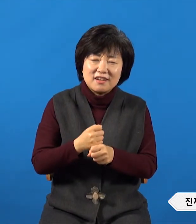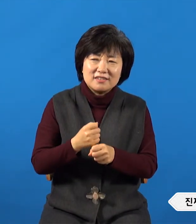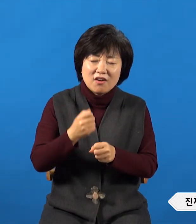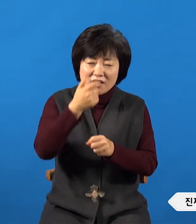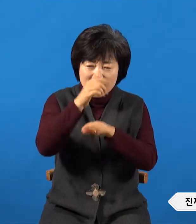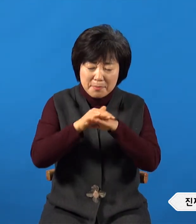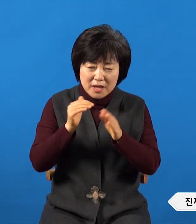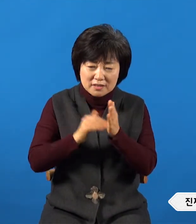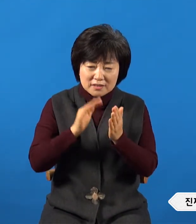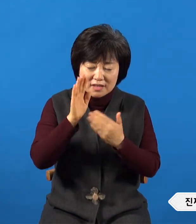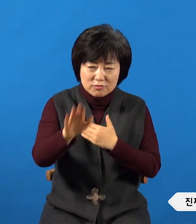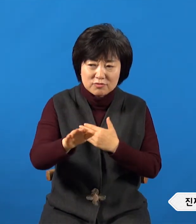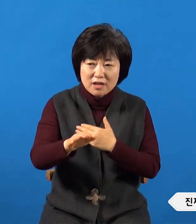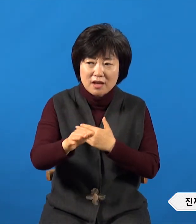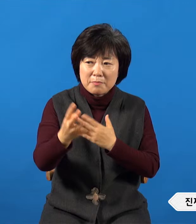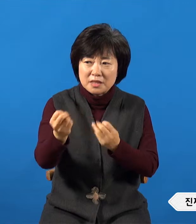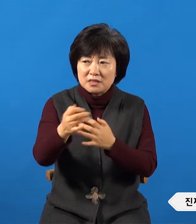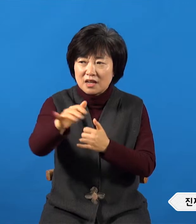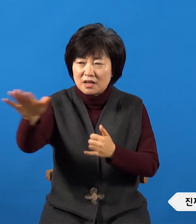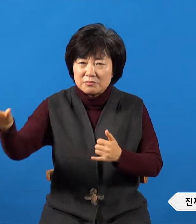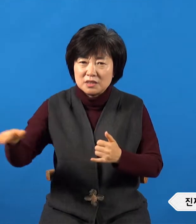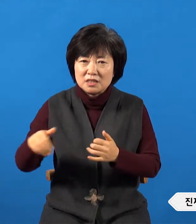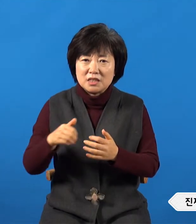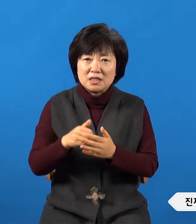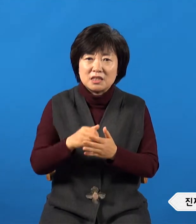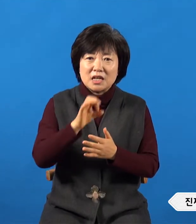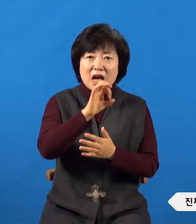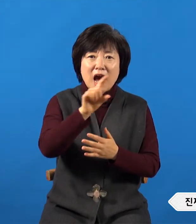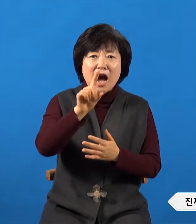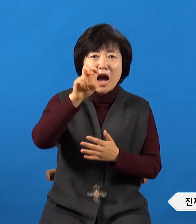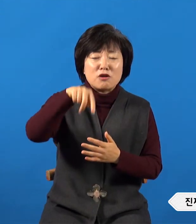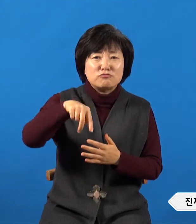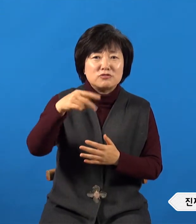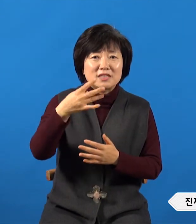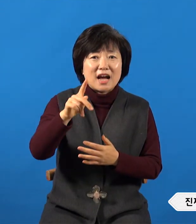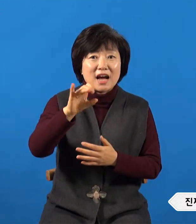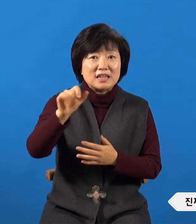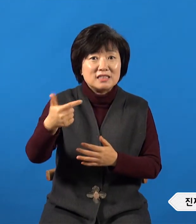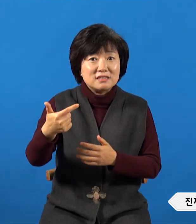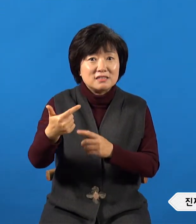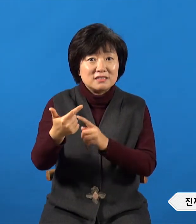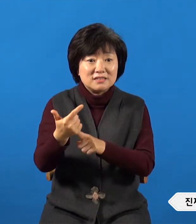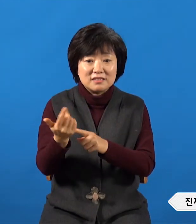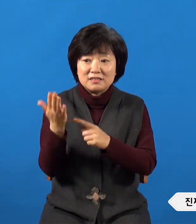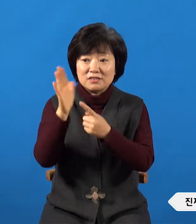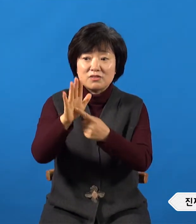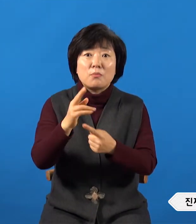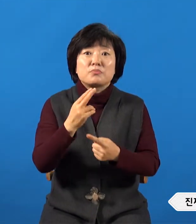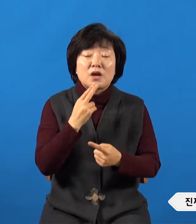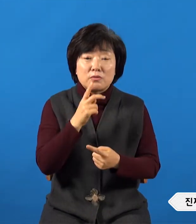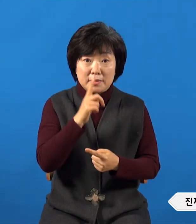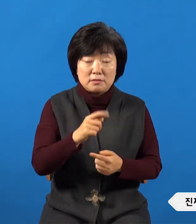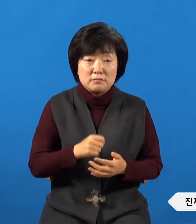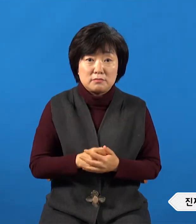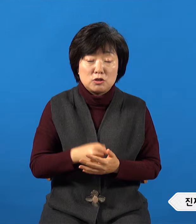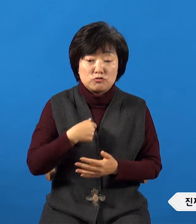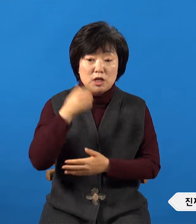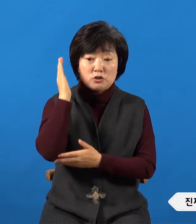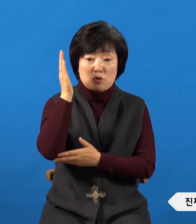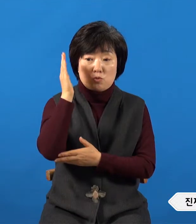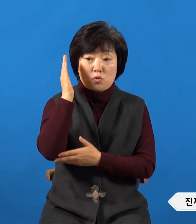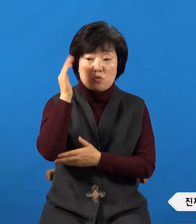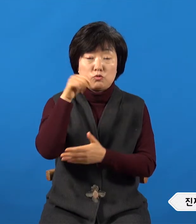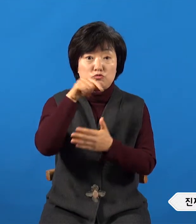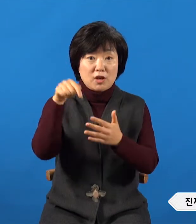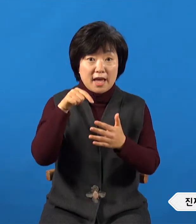꽤 많은 분들이 자막에 아웃라인이 안 떴다고 이야기하는 분들이 계십니다. 사실 저희 교회는